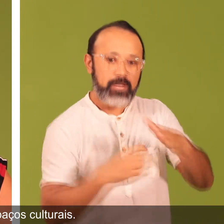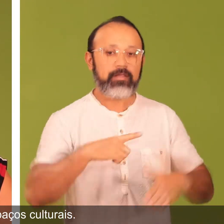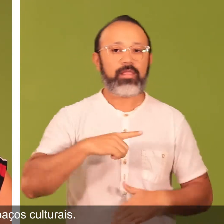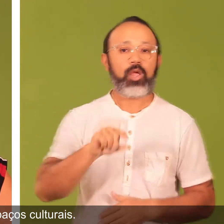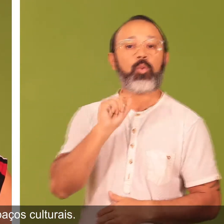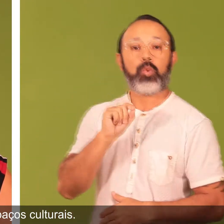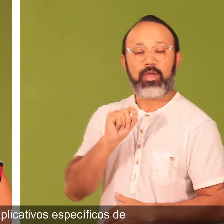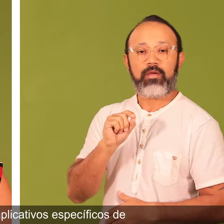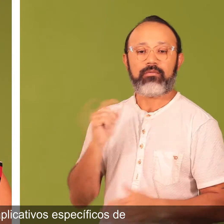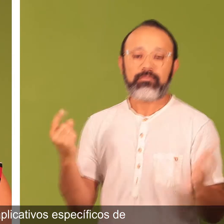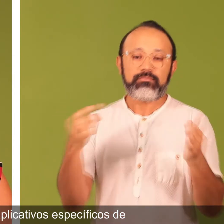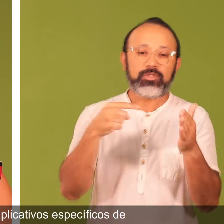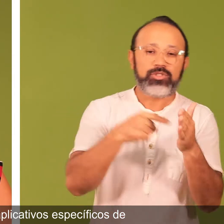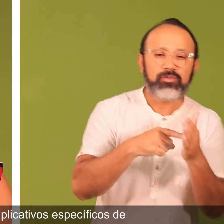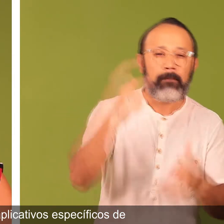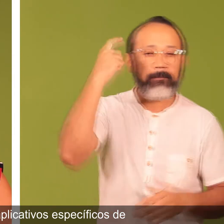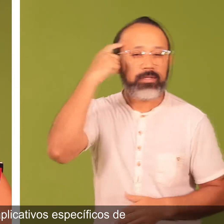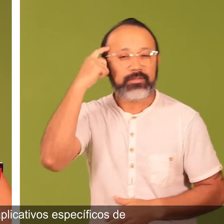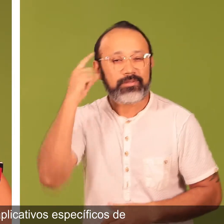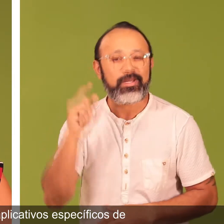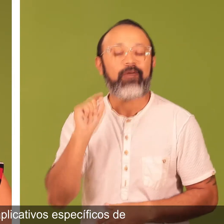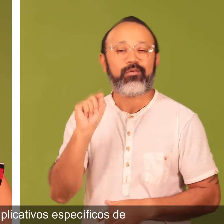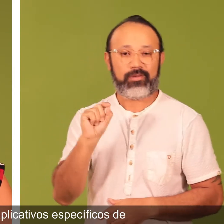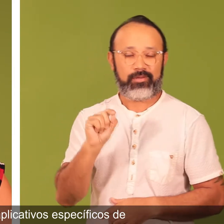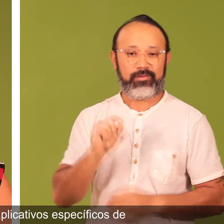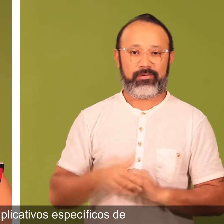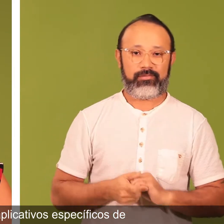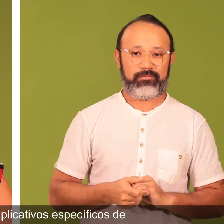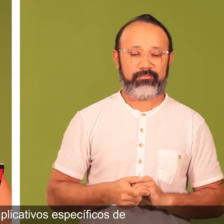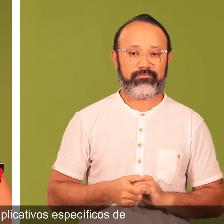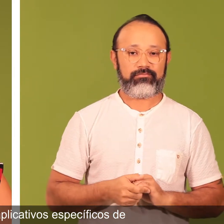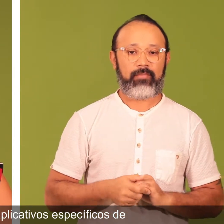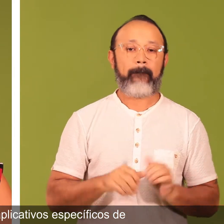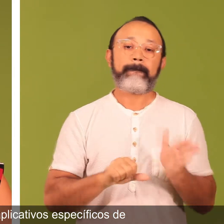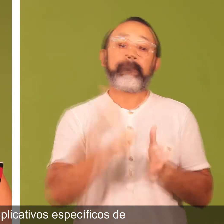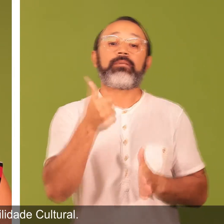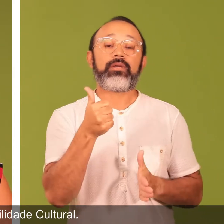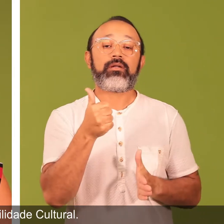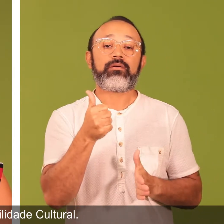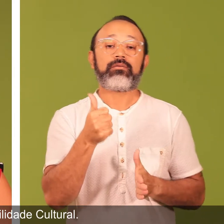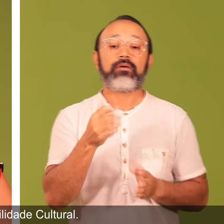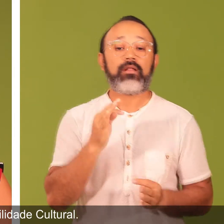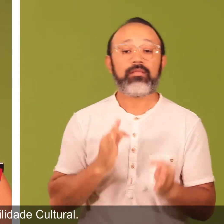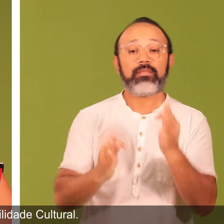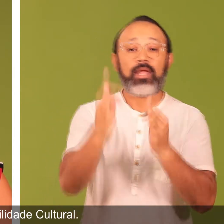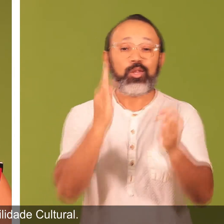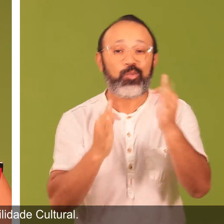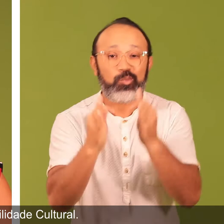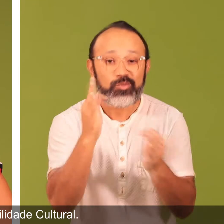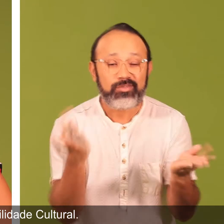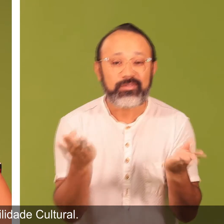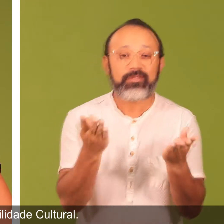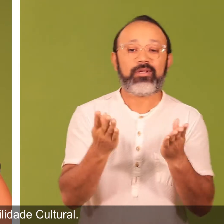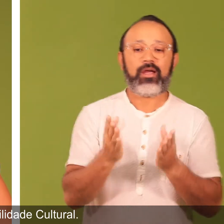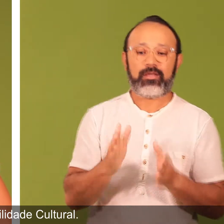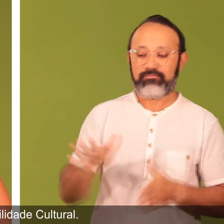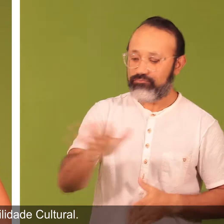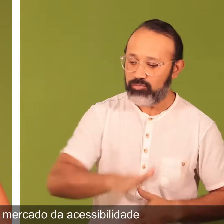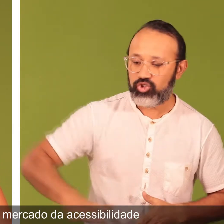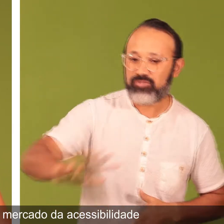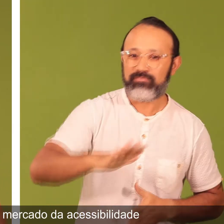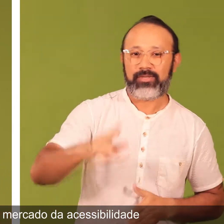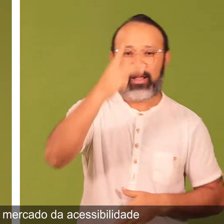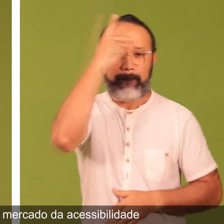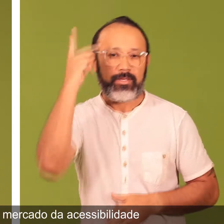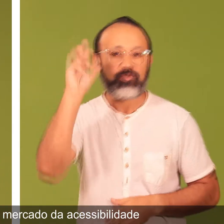espaços culturais quatro a carência de aplicativos específicos de acessibilidade cultural